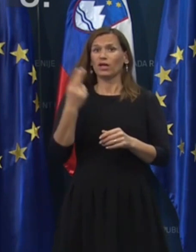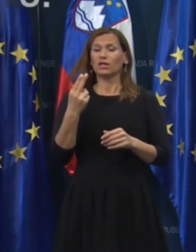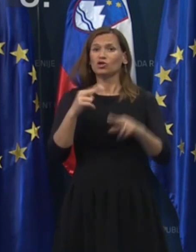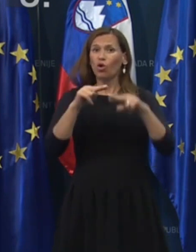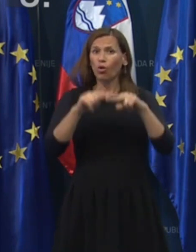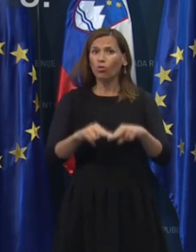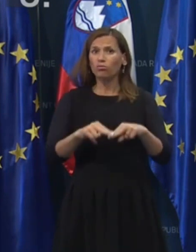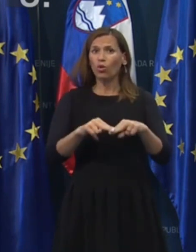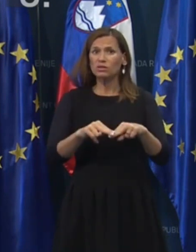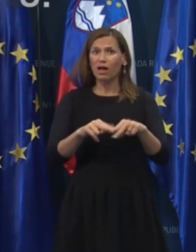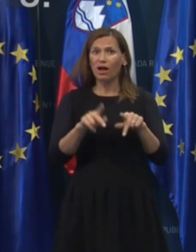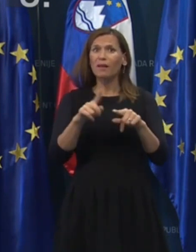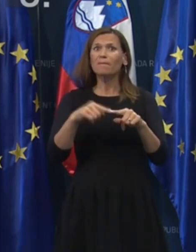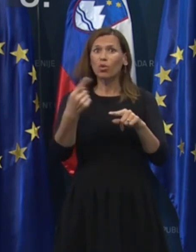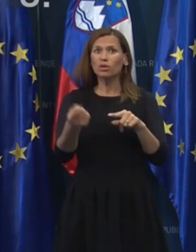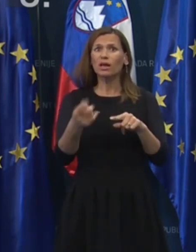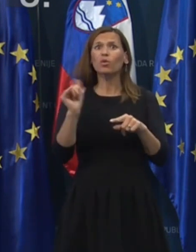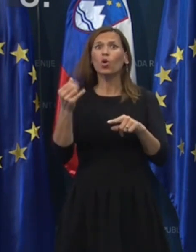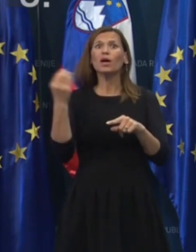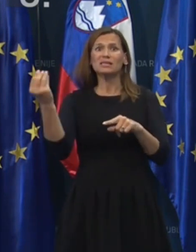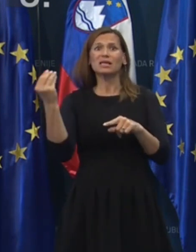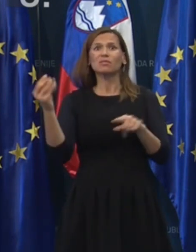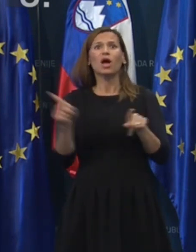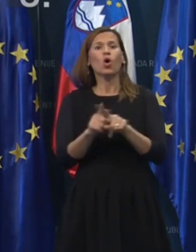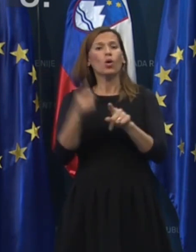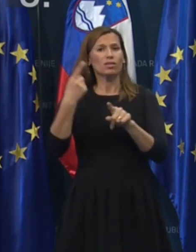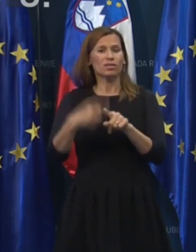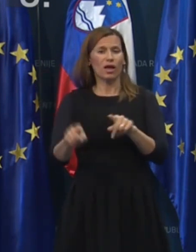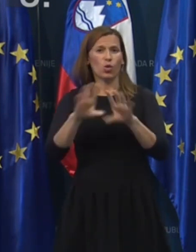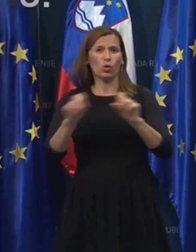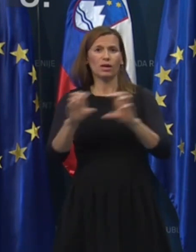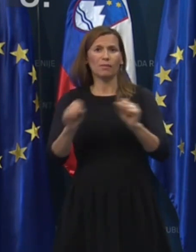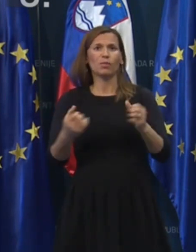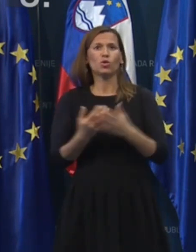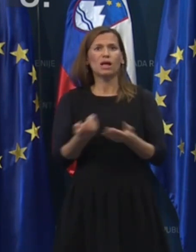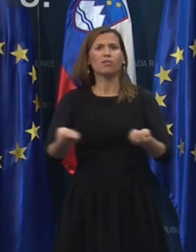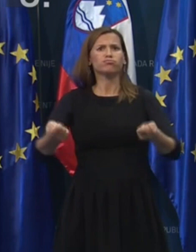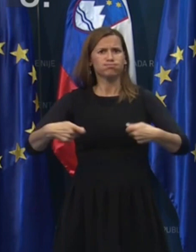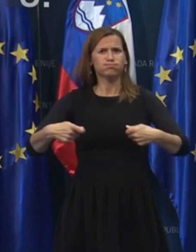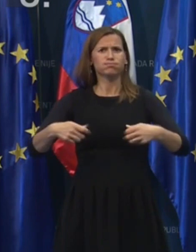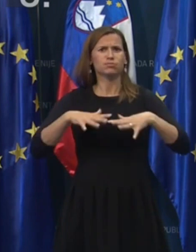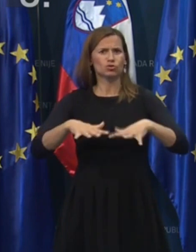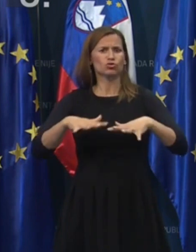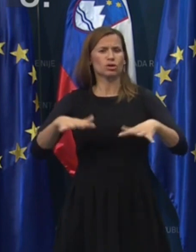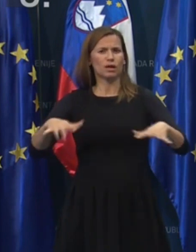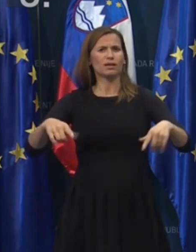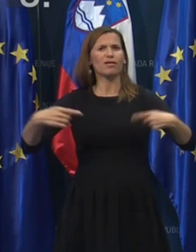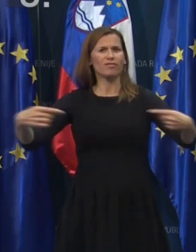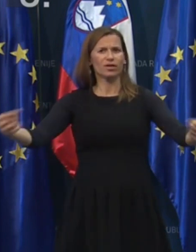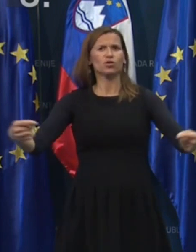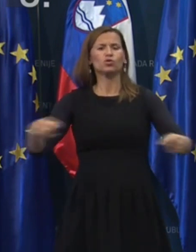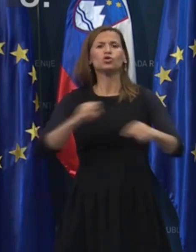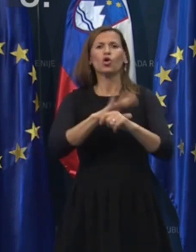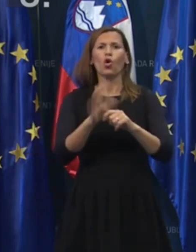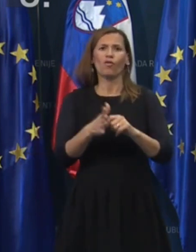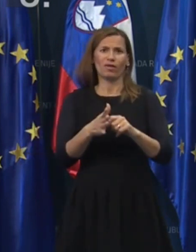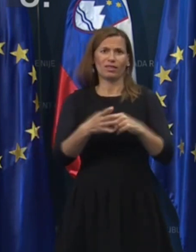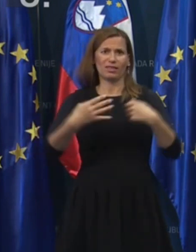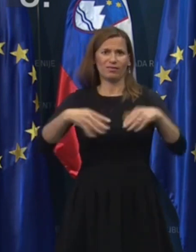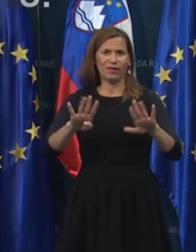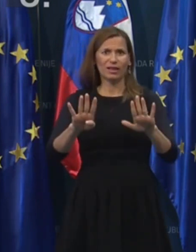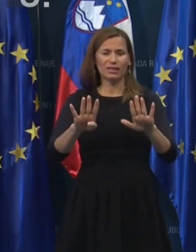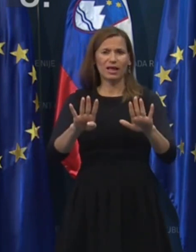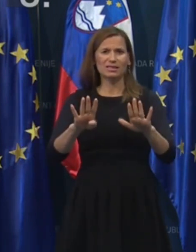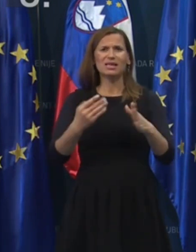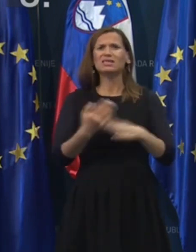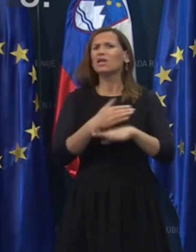potem, ko je Srbija kot del ukrepov za zajezitev širjenja virusa COVID-19